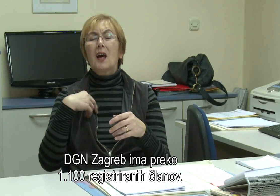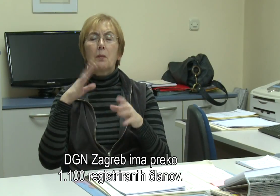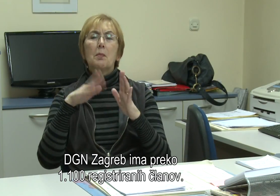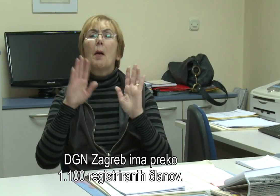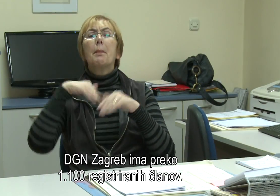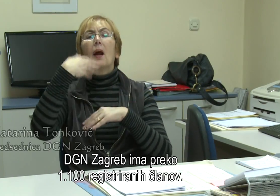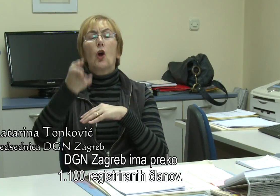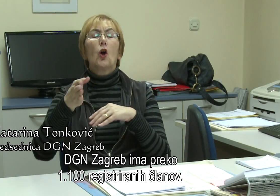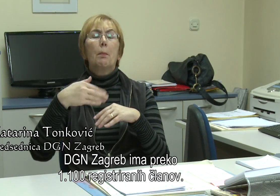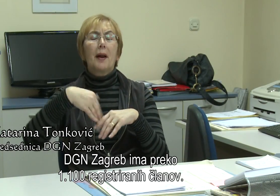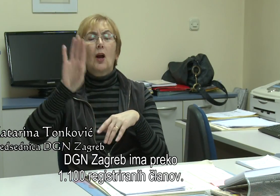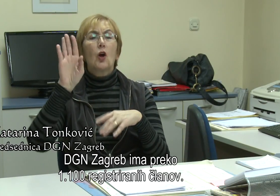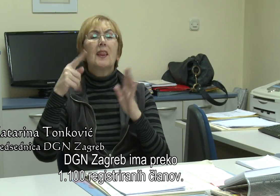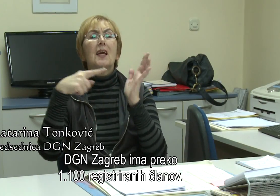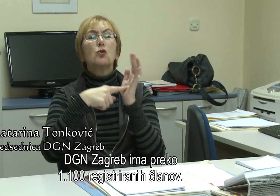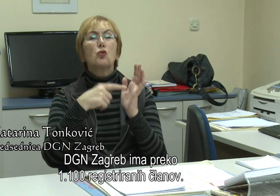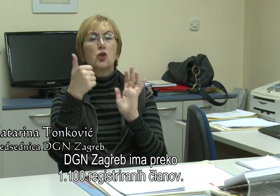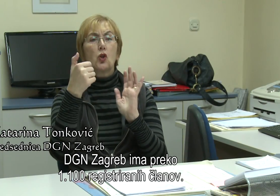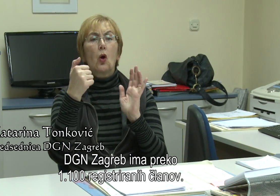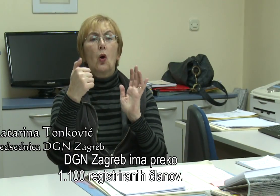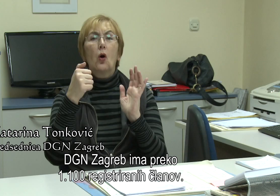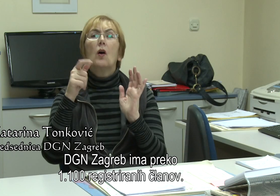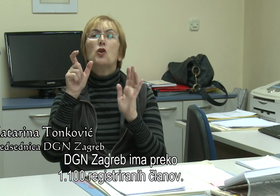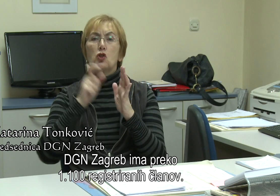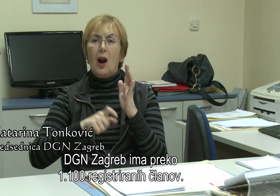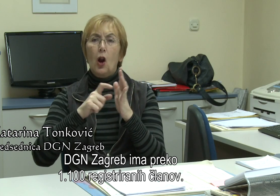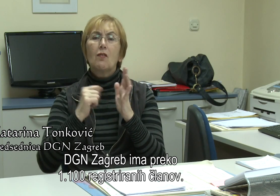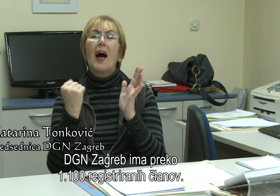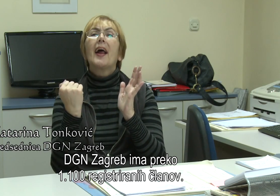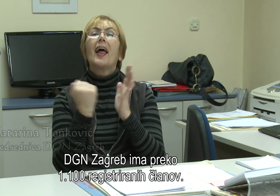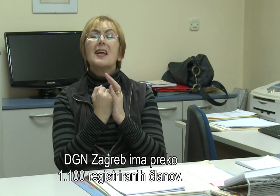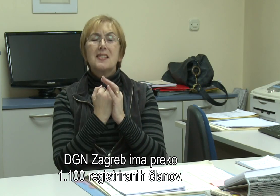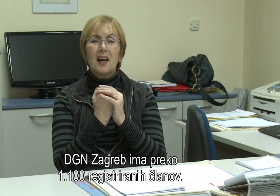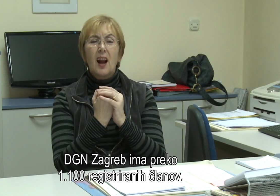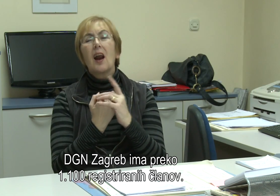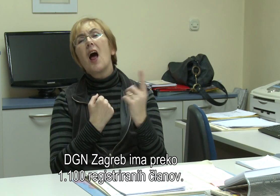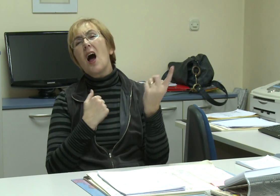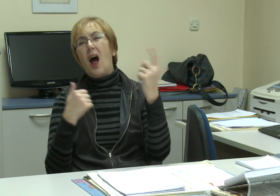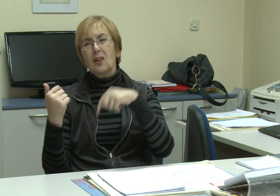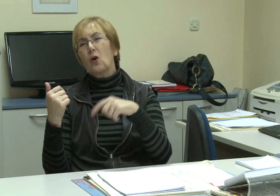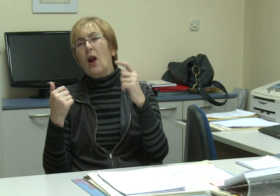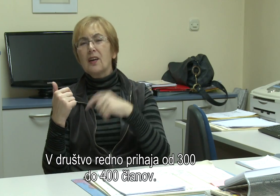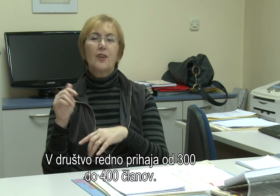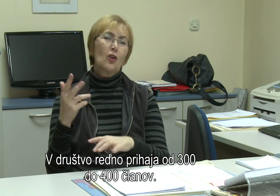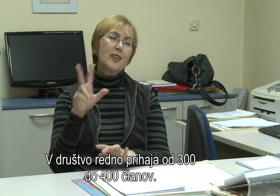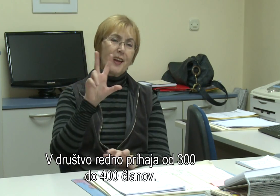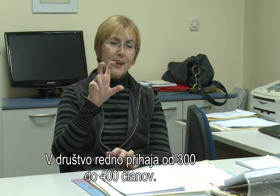Zagreb ima preko 1100 članova registriranih, a dođe oko 300